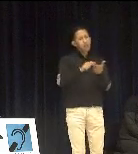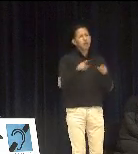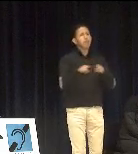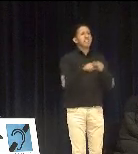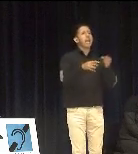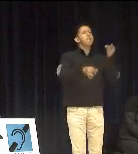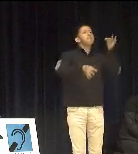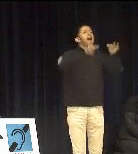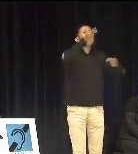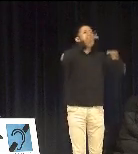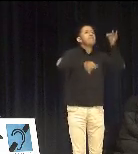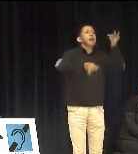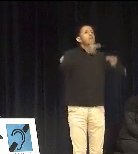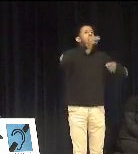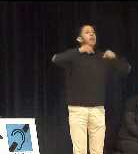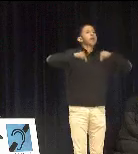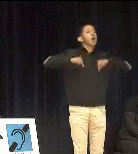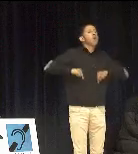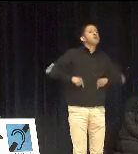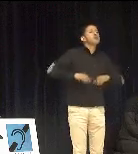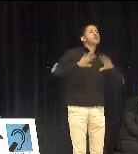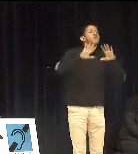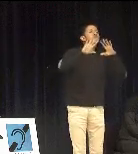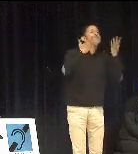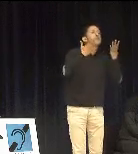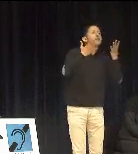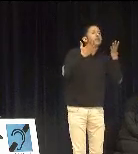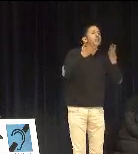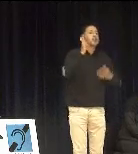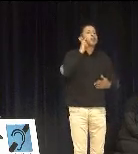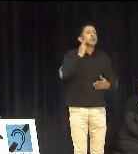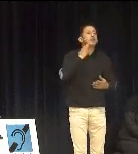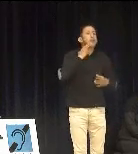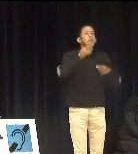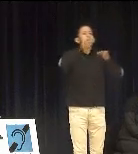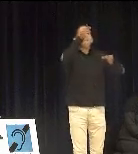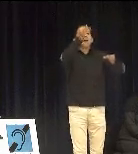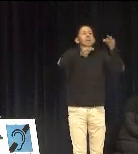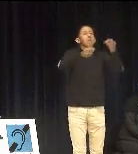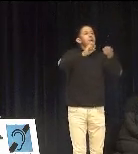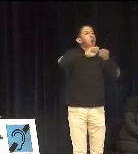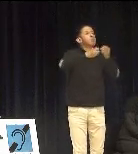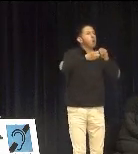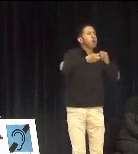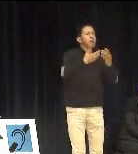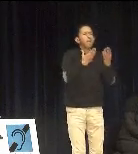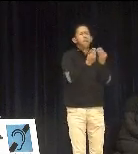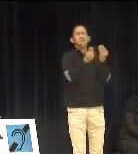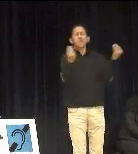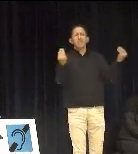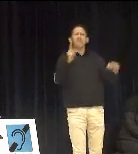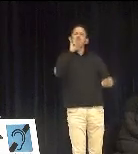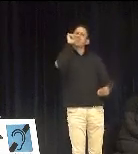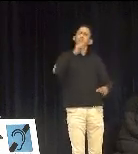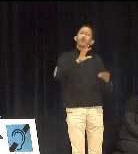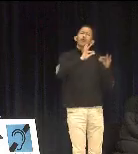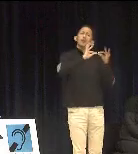فريق يترجم مشاكل القضاء وكذلك عند المحاماة كذلك